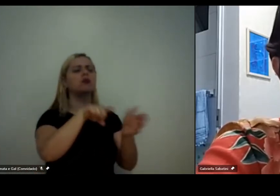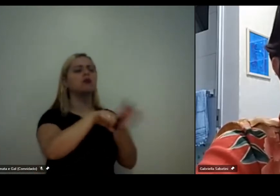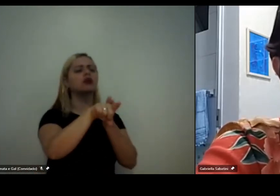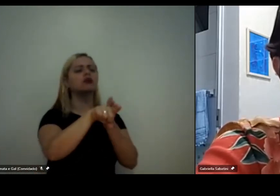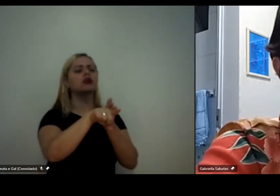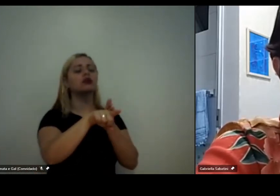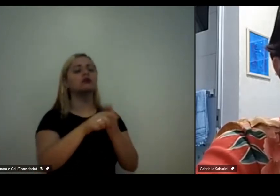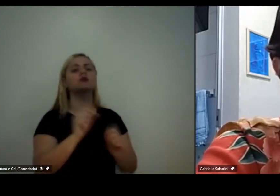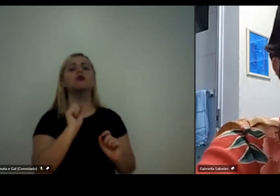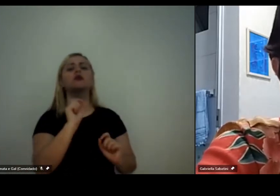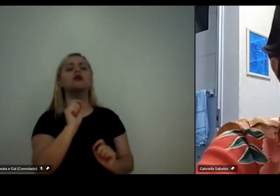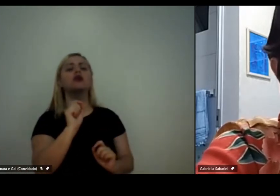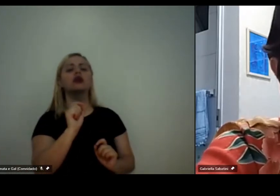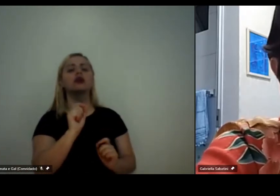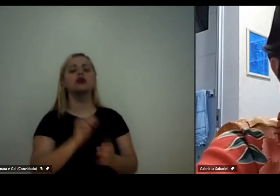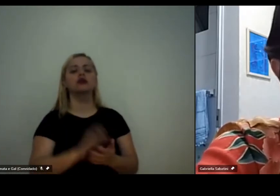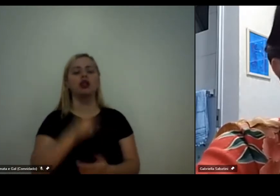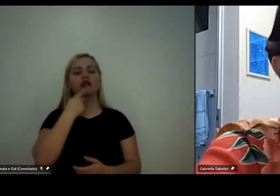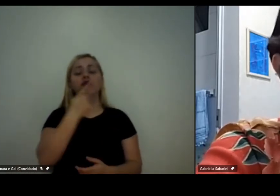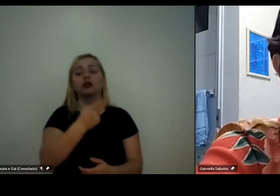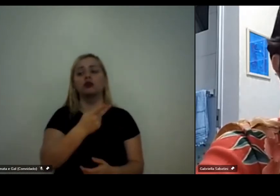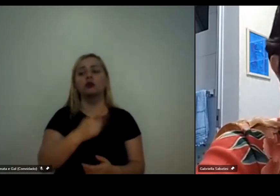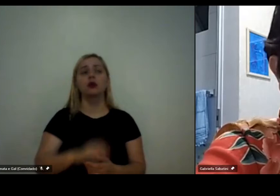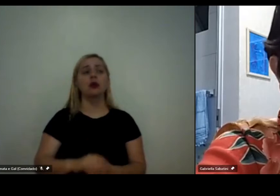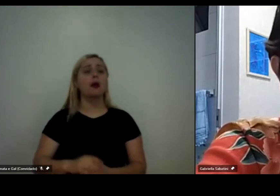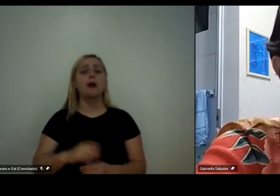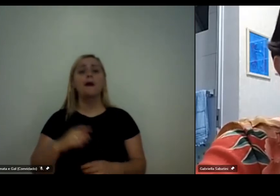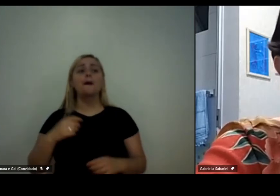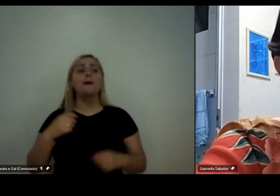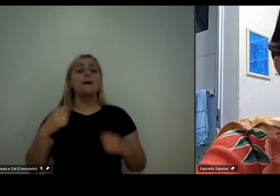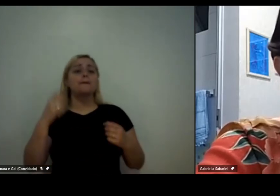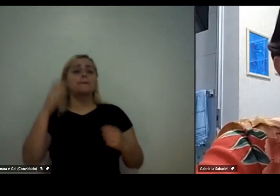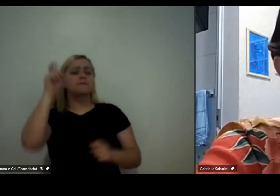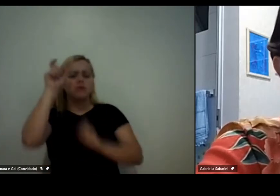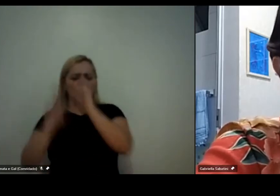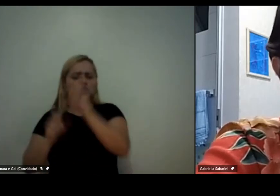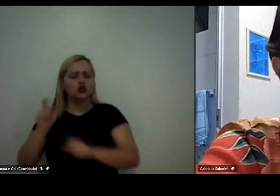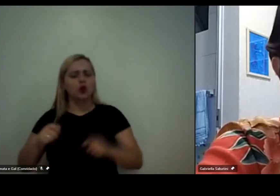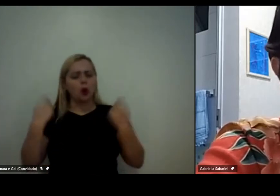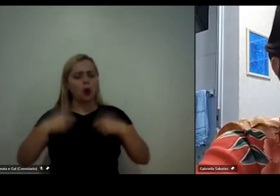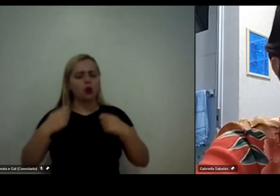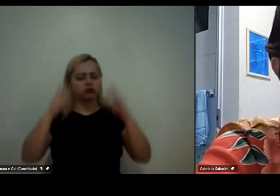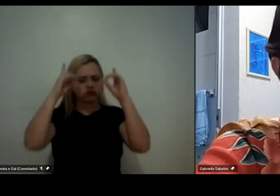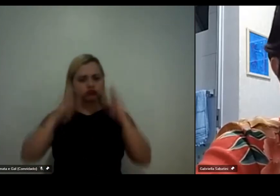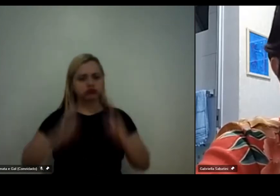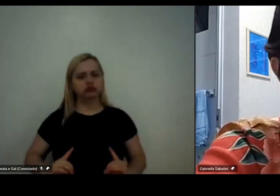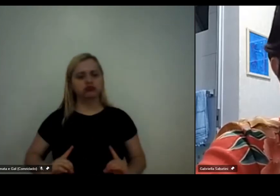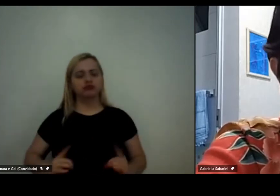maldita. Disse ela, desviando o olhar. É pessoa com necessidade especial.